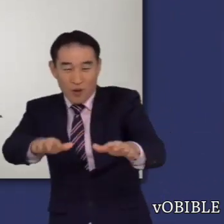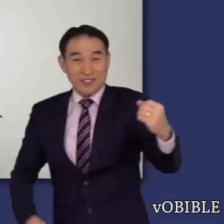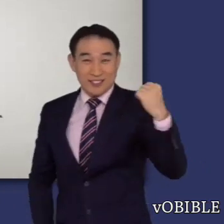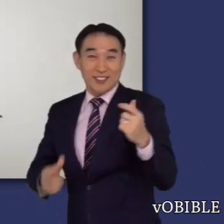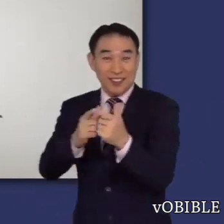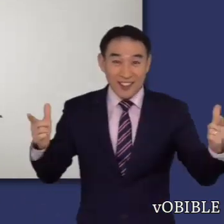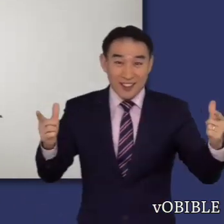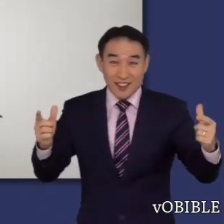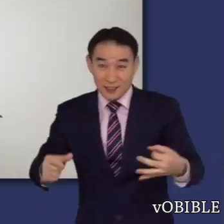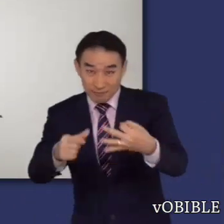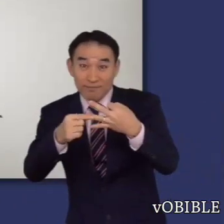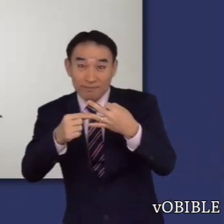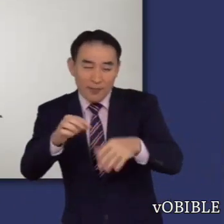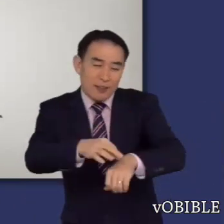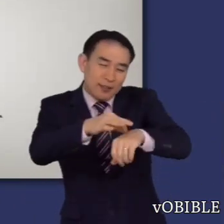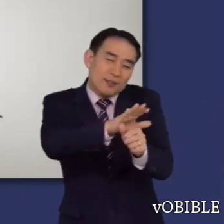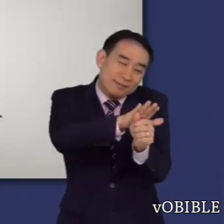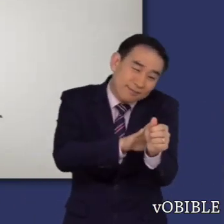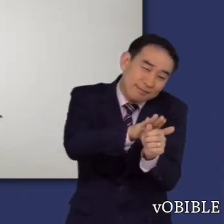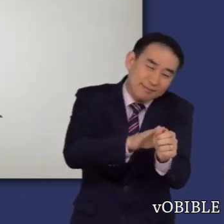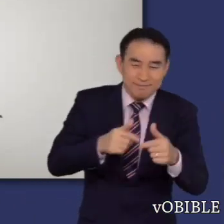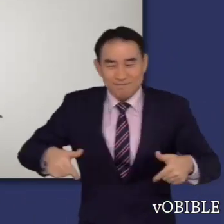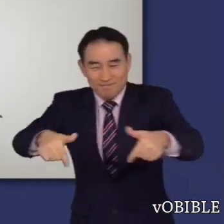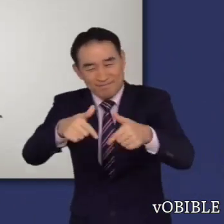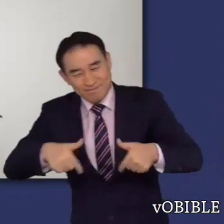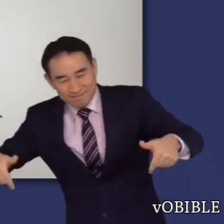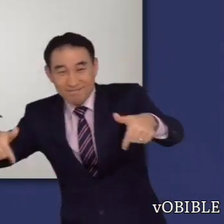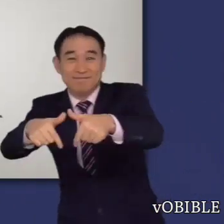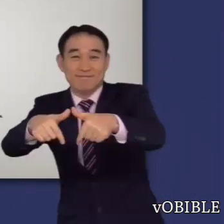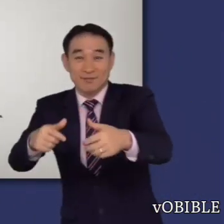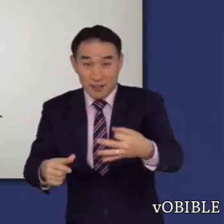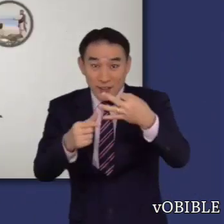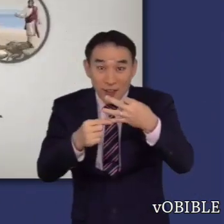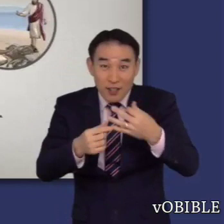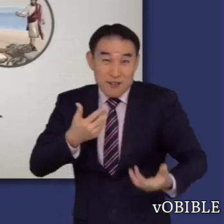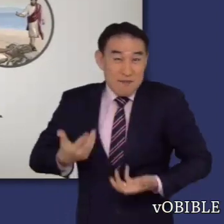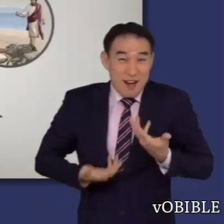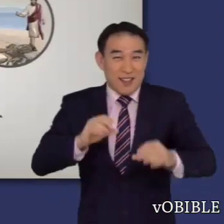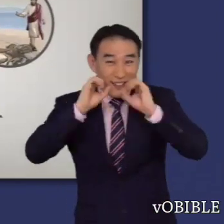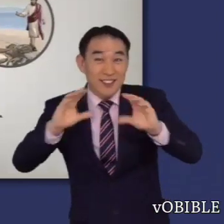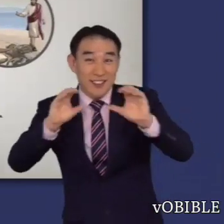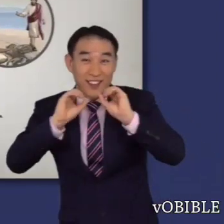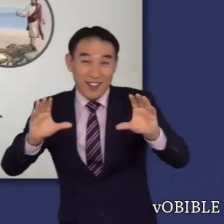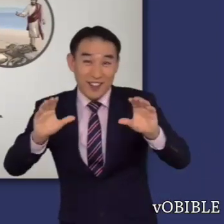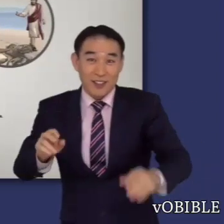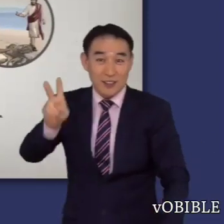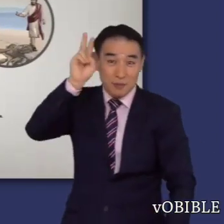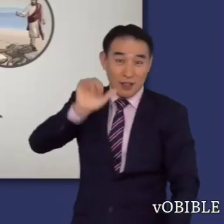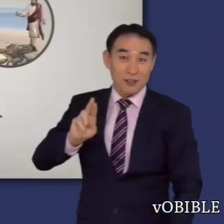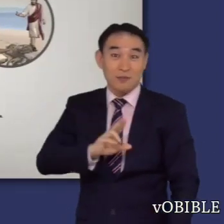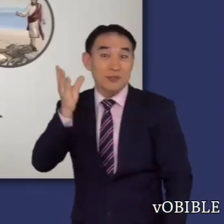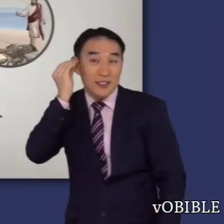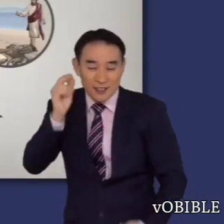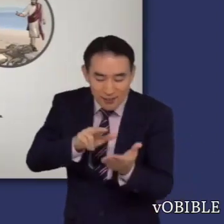人、平息风暴，还有他如何真挚地关怀别人，以及他怎样热心执行天父